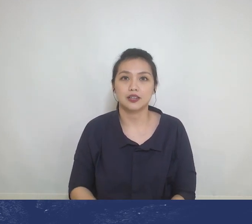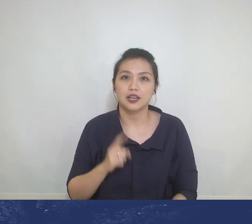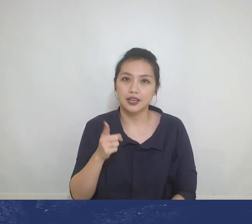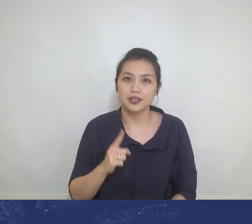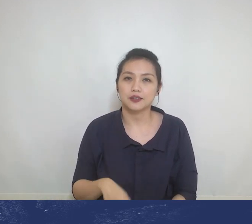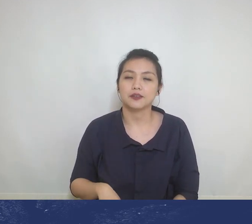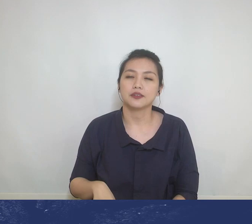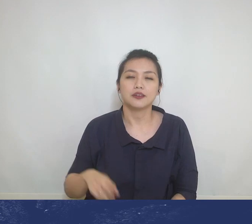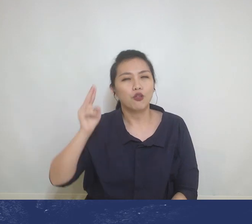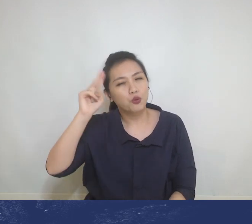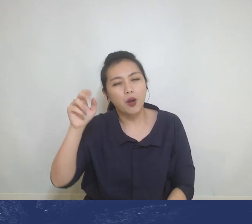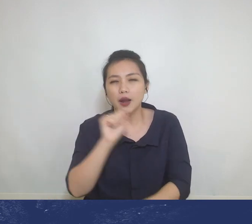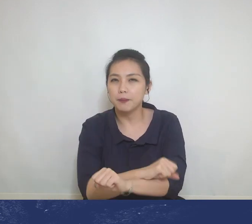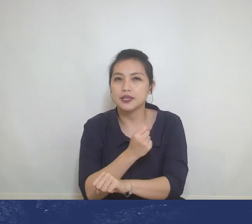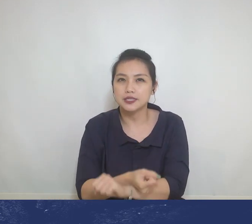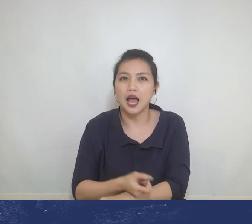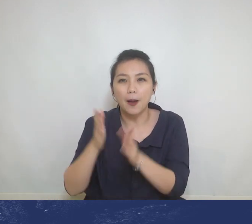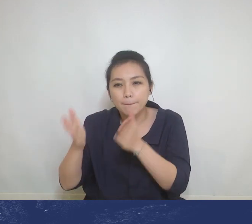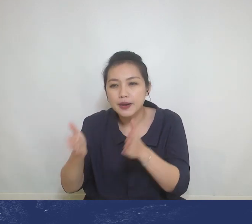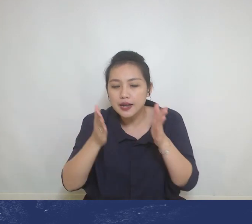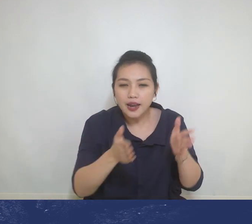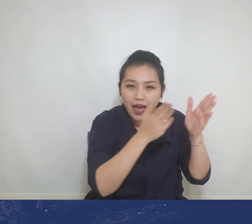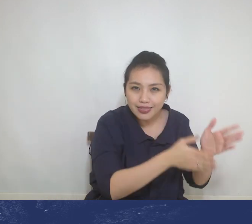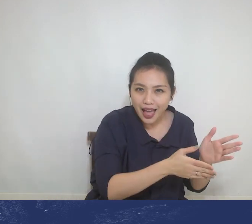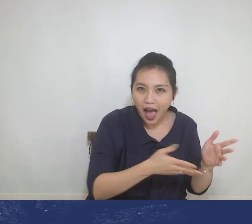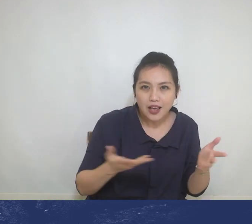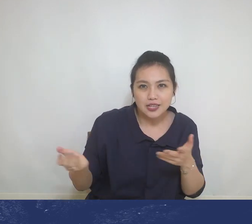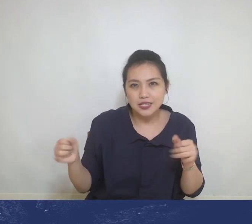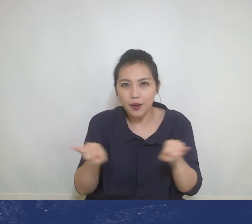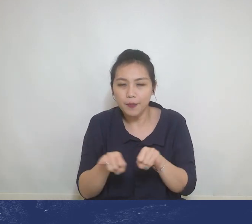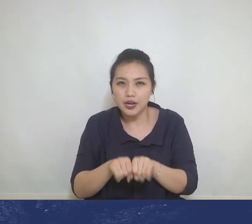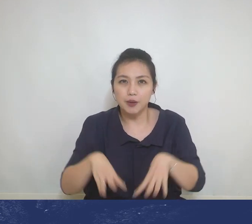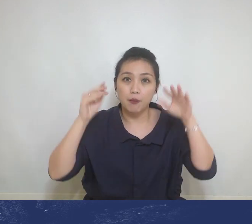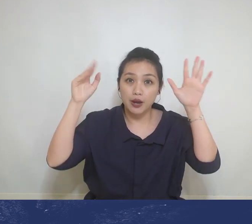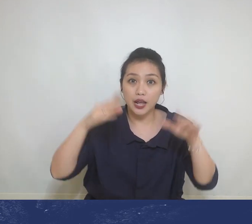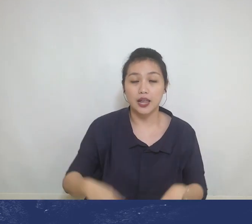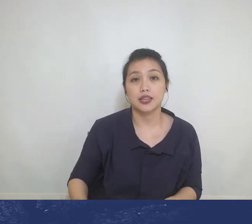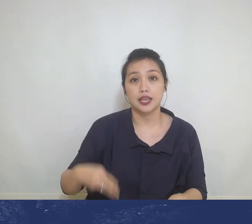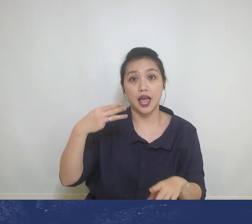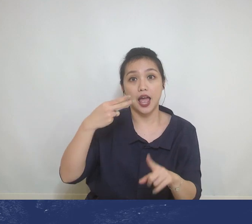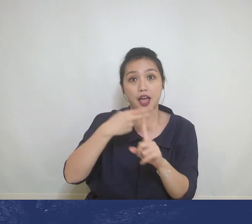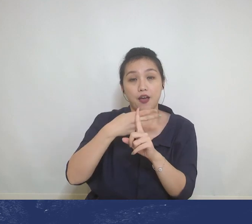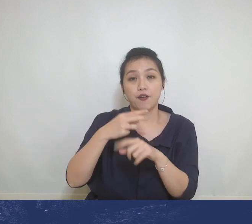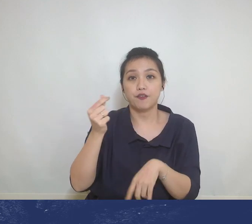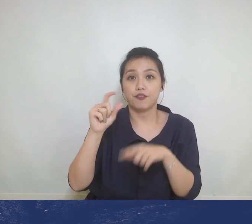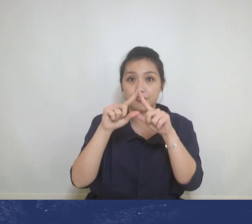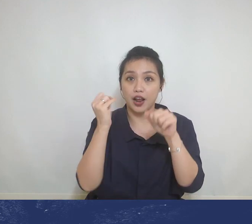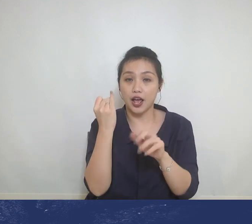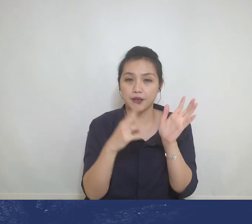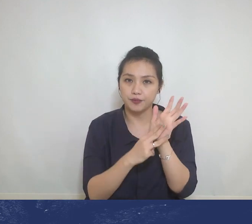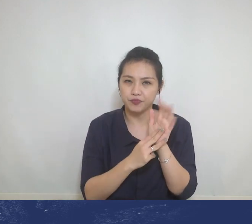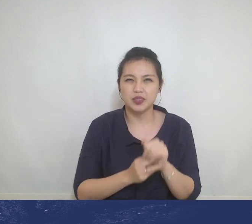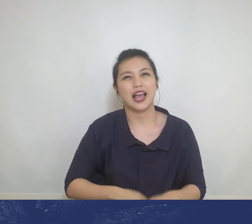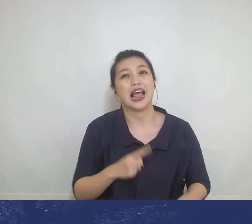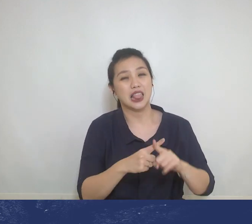mengarahkan dirinya waktu memberkati Manasi dan Efraim, bisa disilangkan tangannya. Tapi karena dia mau mencoba mengambil berkat